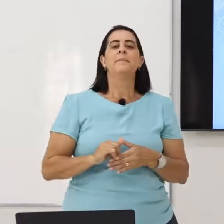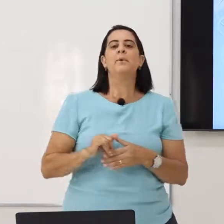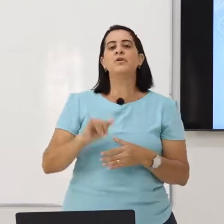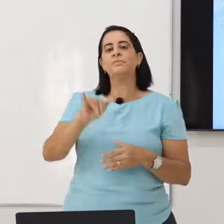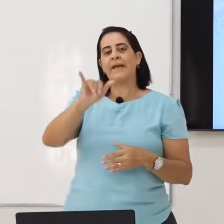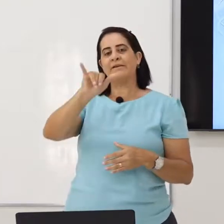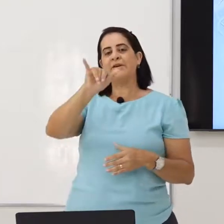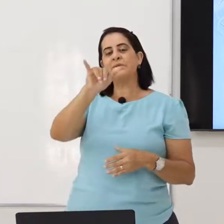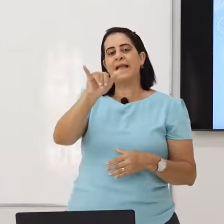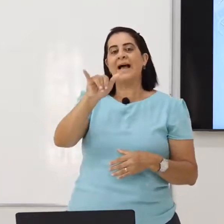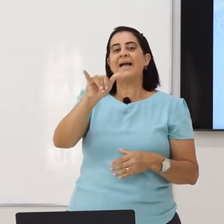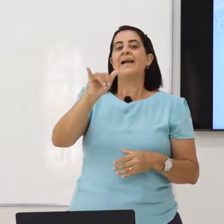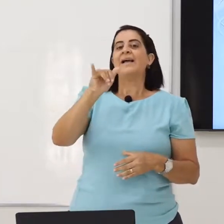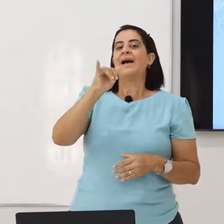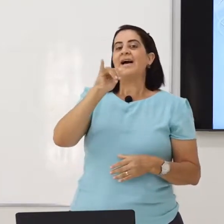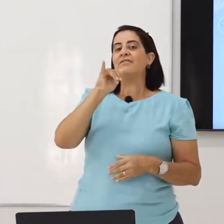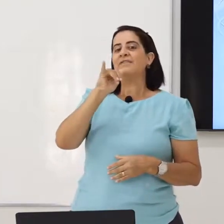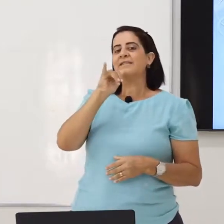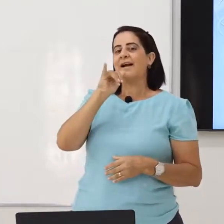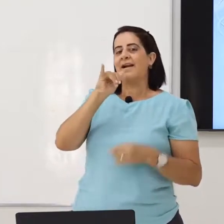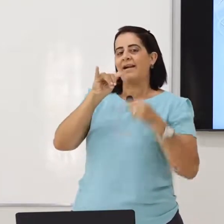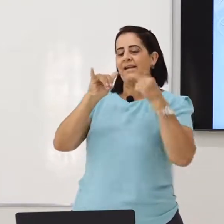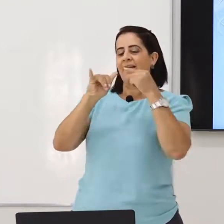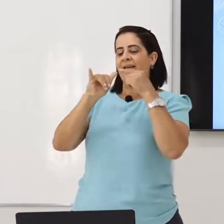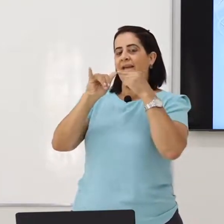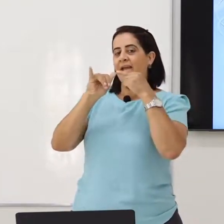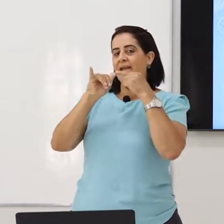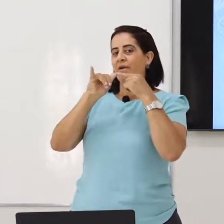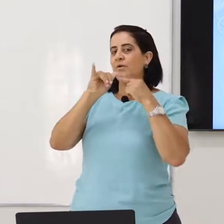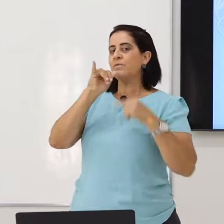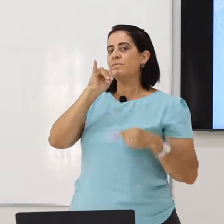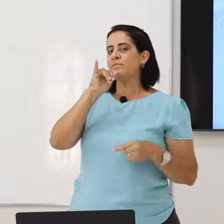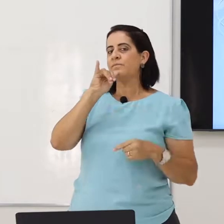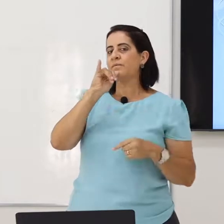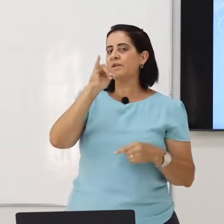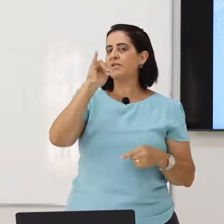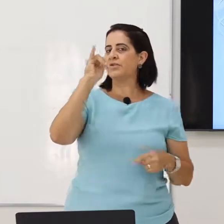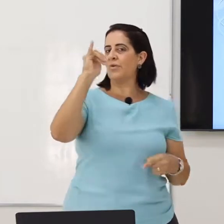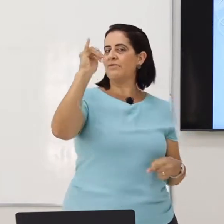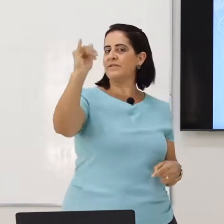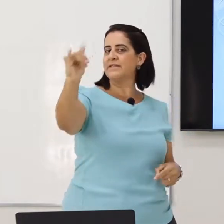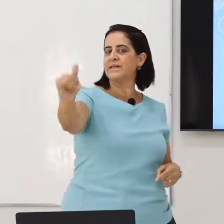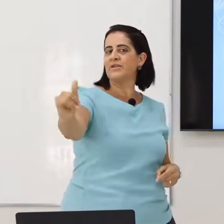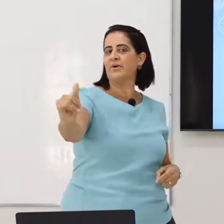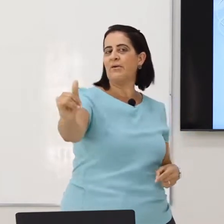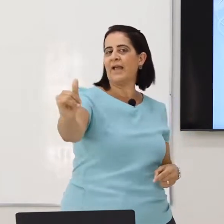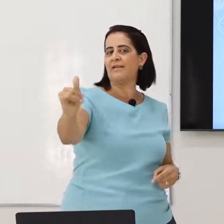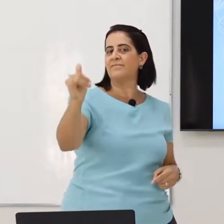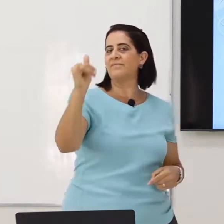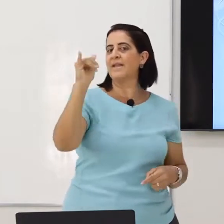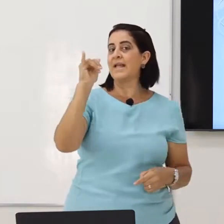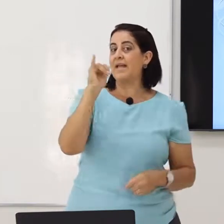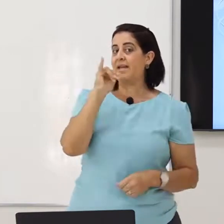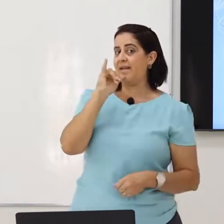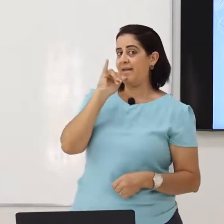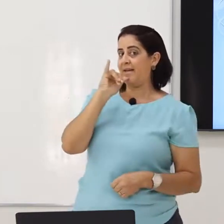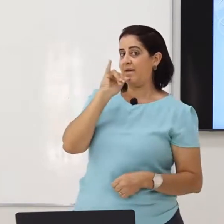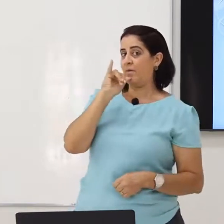Muito bem, vamos lá. Avisar. Eu estou avisando alguém.